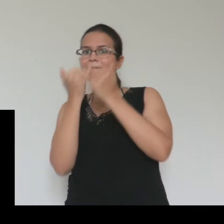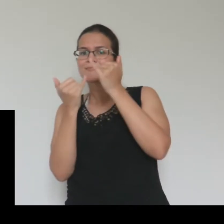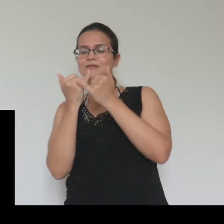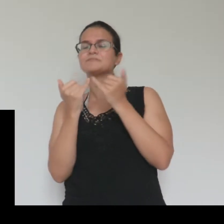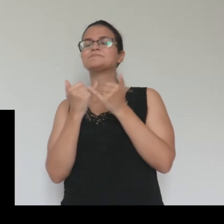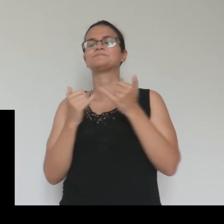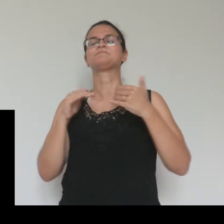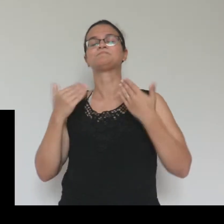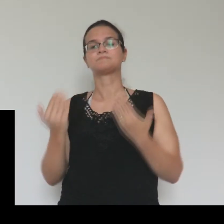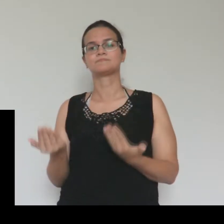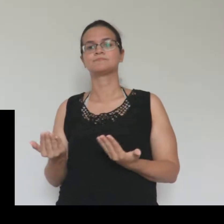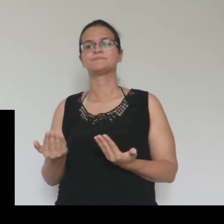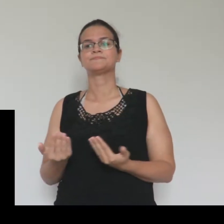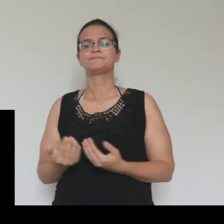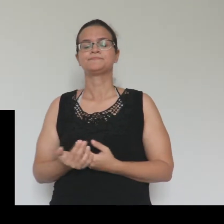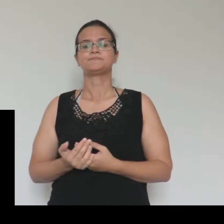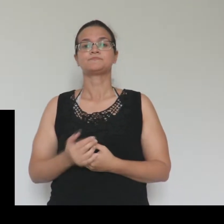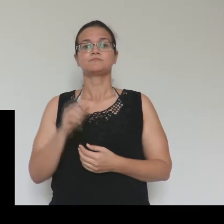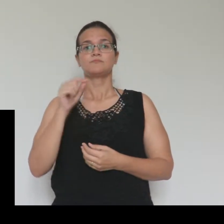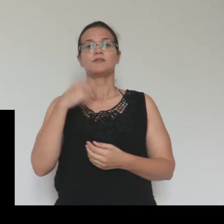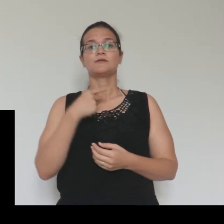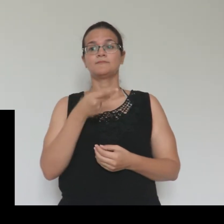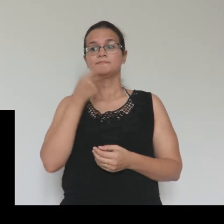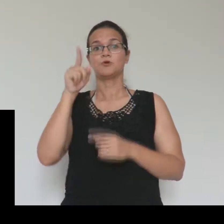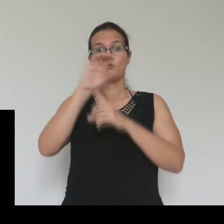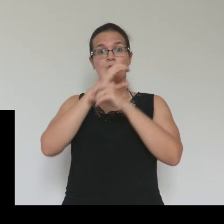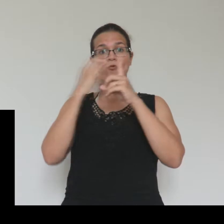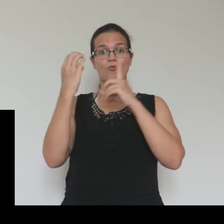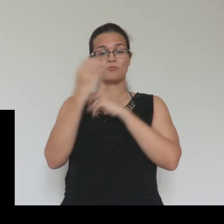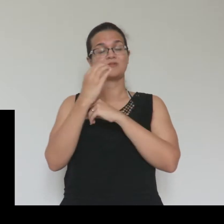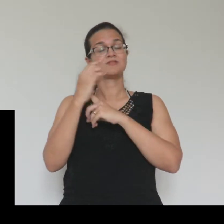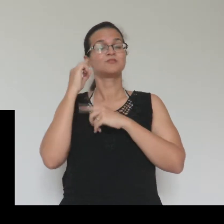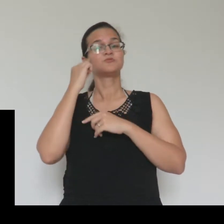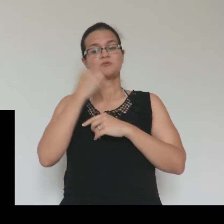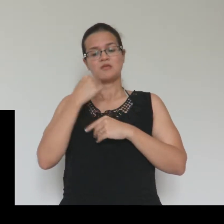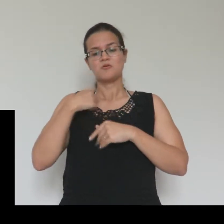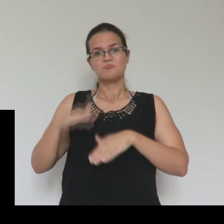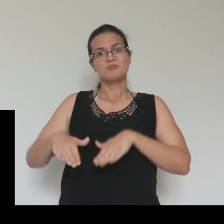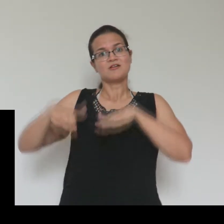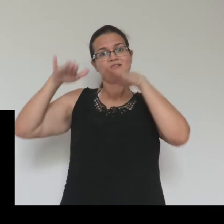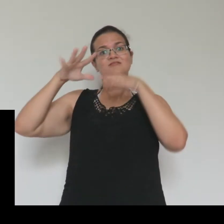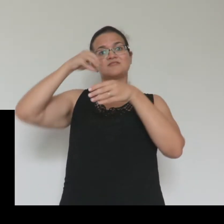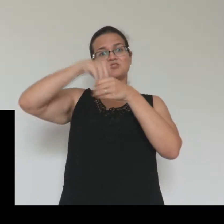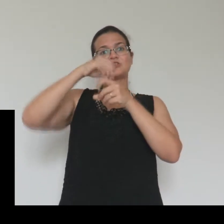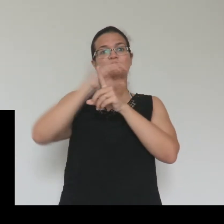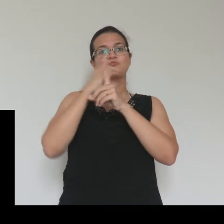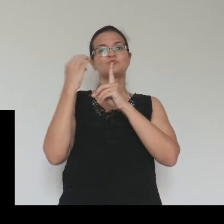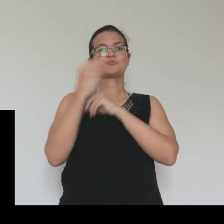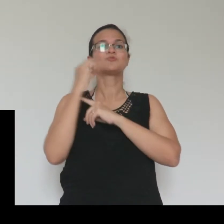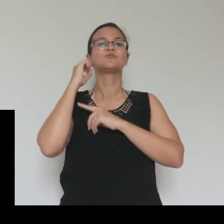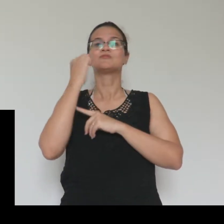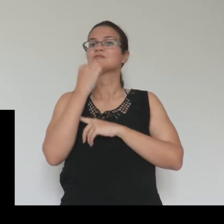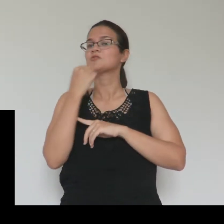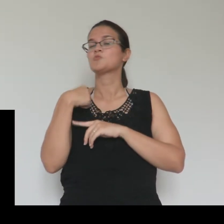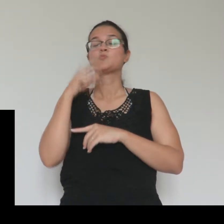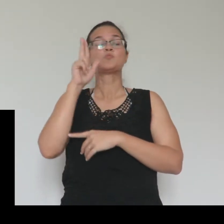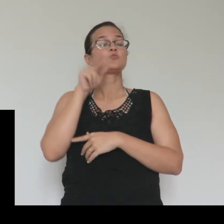Então, assim, eu cresci na comunidade surdo, sou filho de surdos, né? Então cresci nessa comunidade e eu nunca